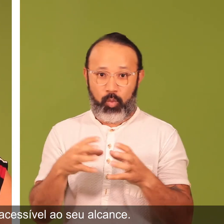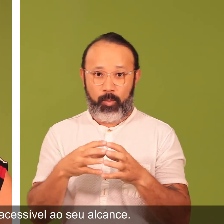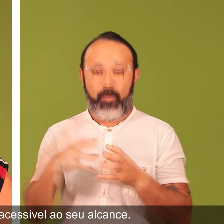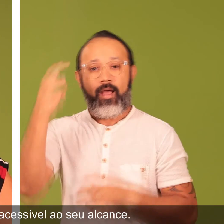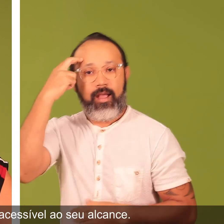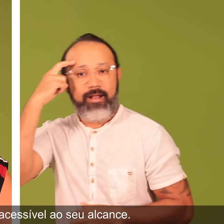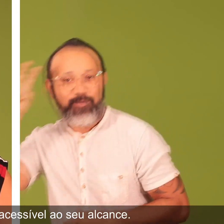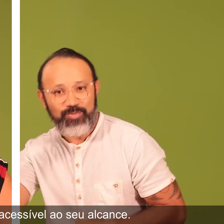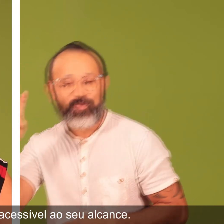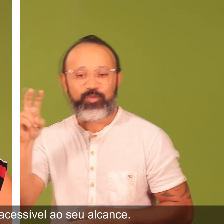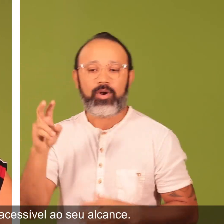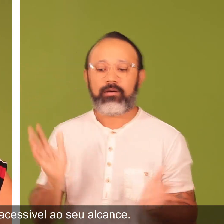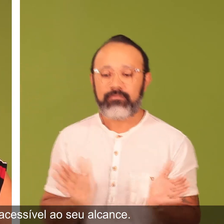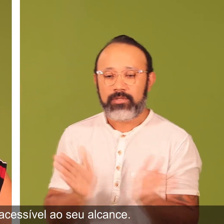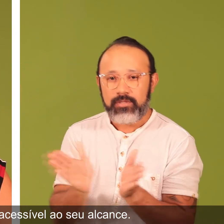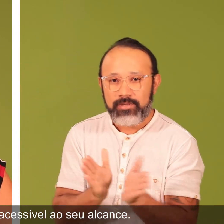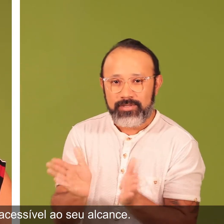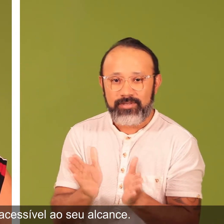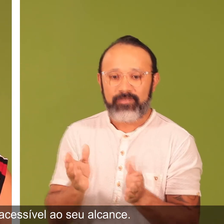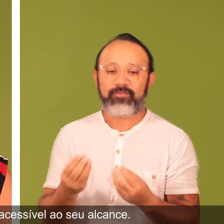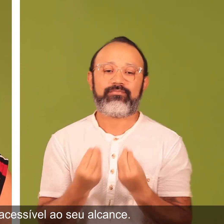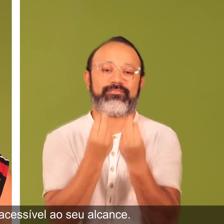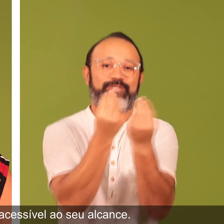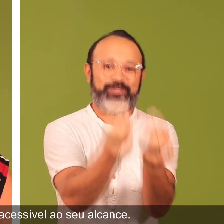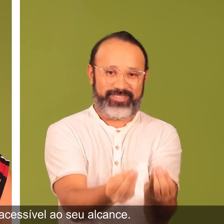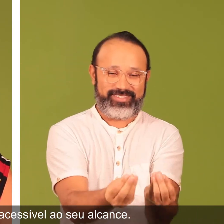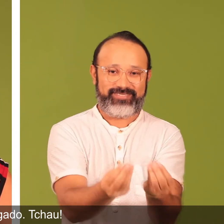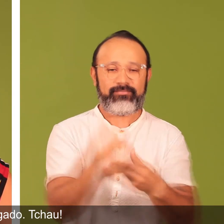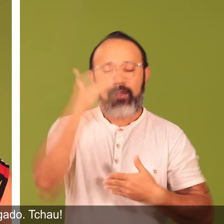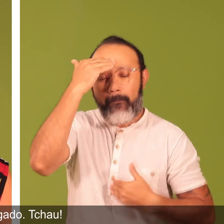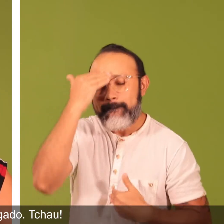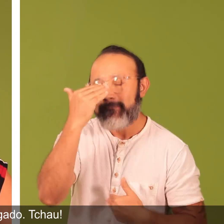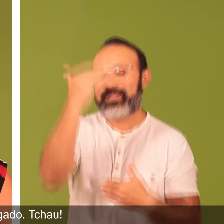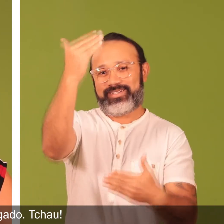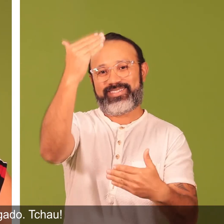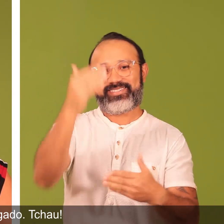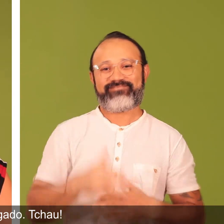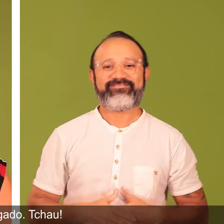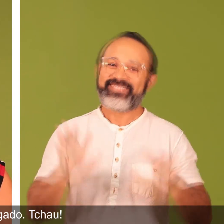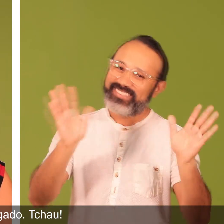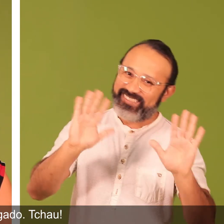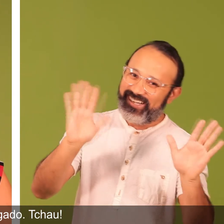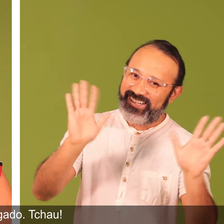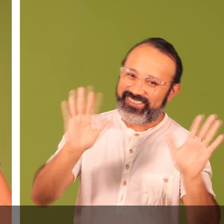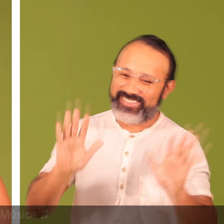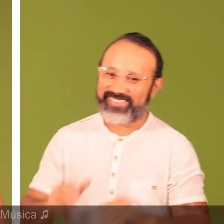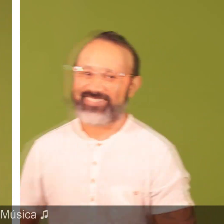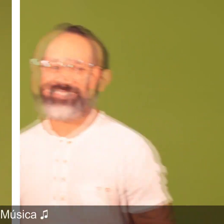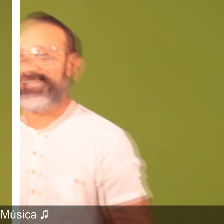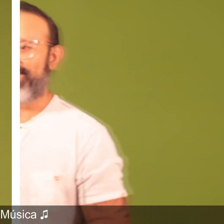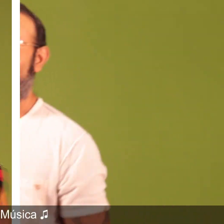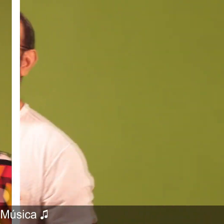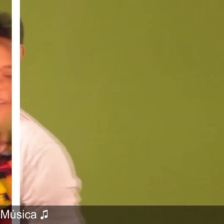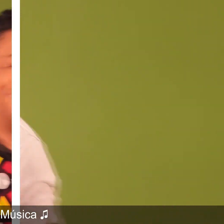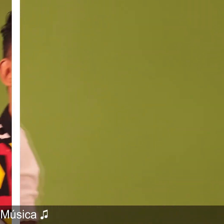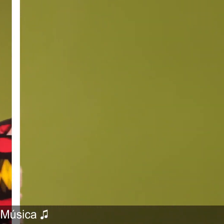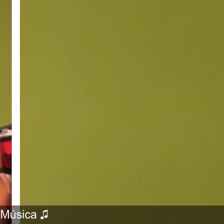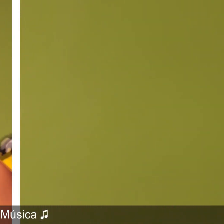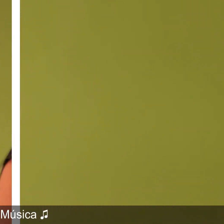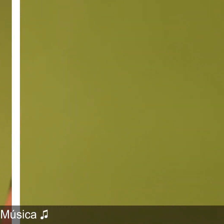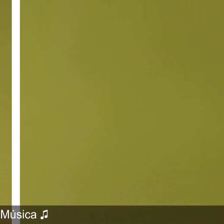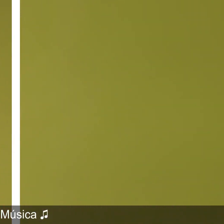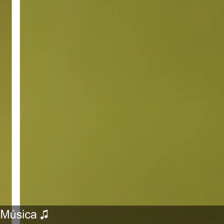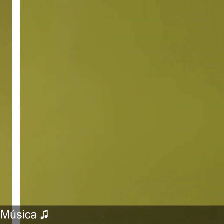lembre-se no Terra é cultura acessível ao seu alcance Obrigado tchau tchau